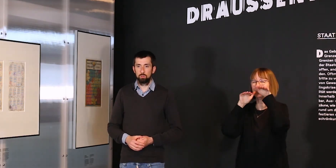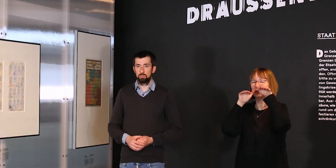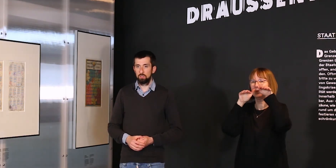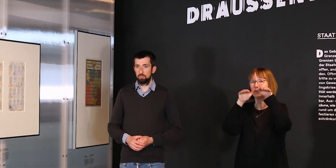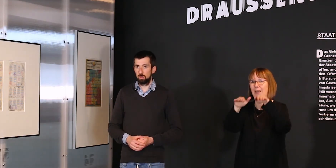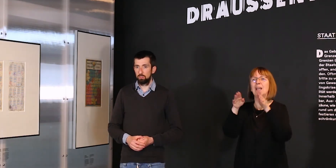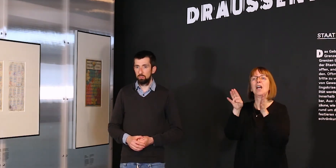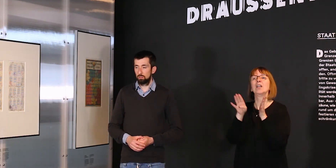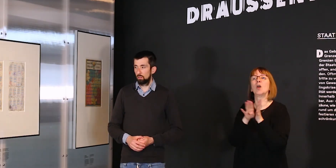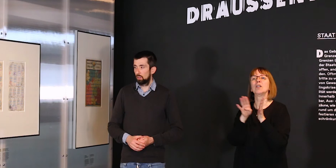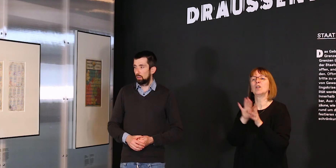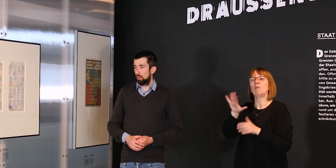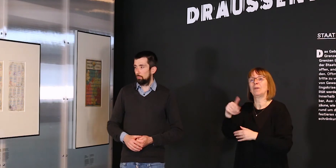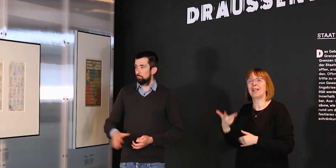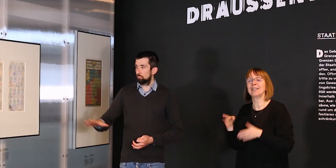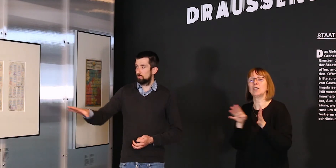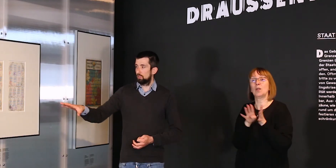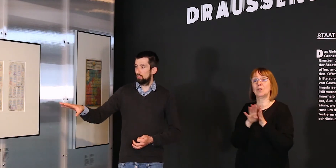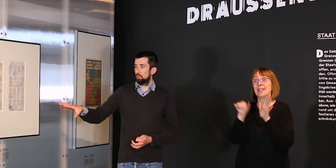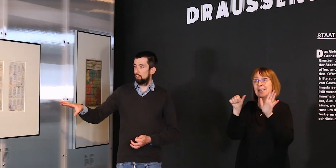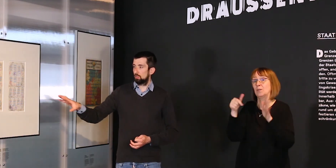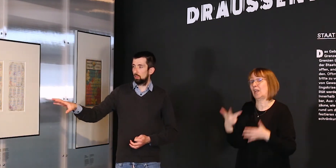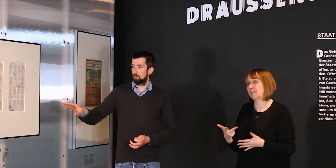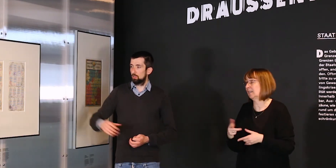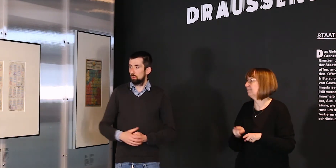1935 und 1936.